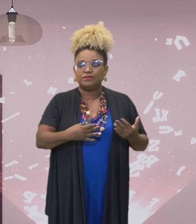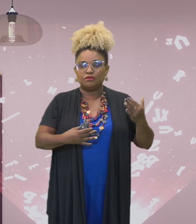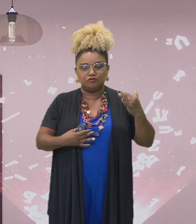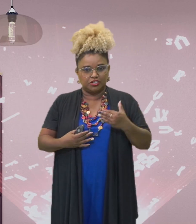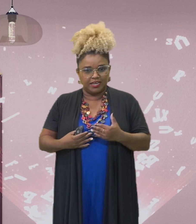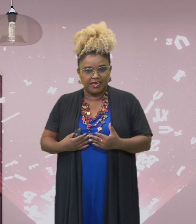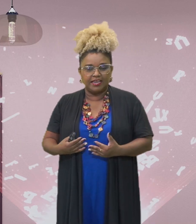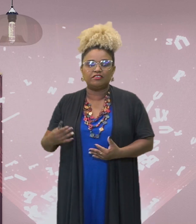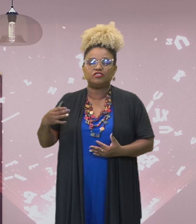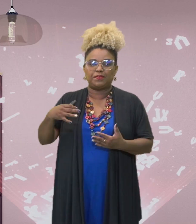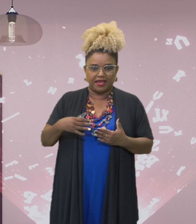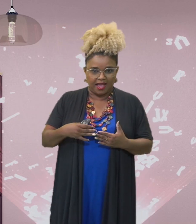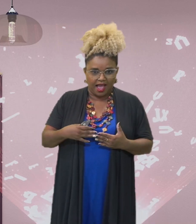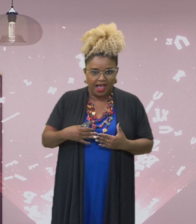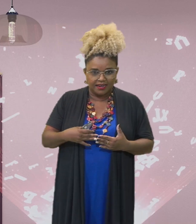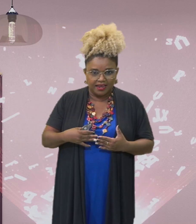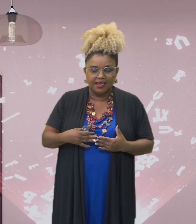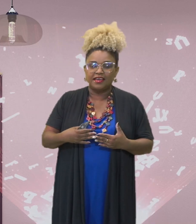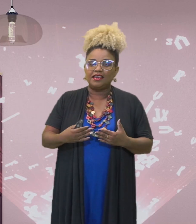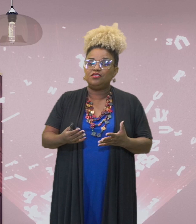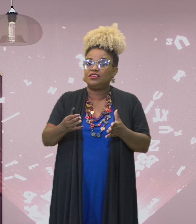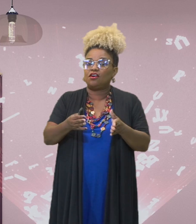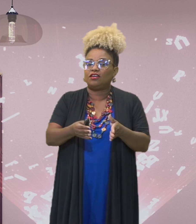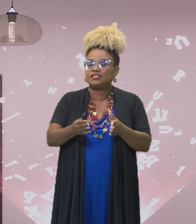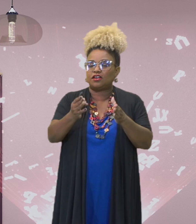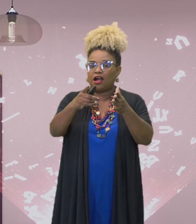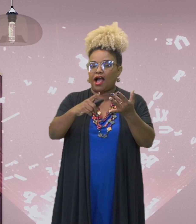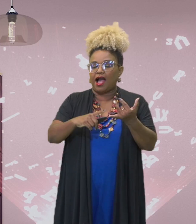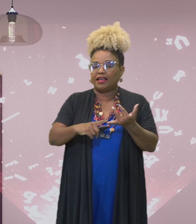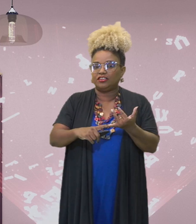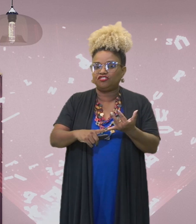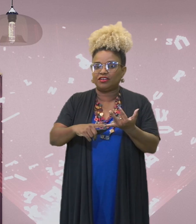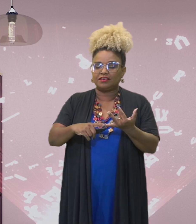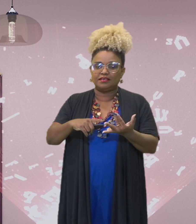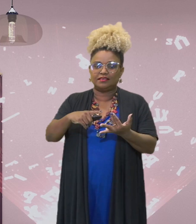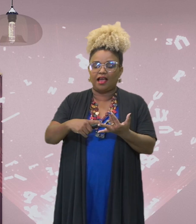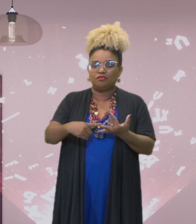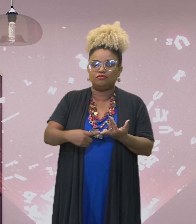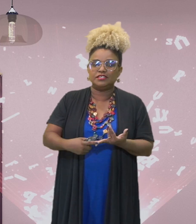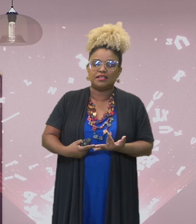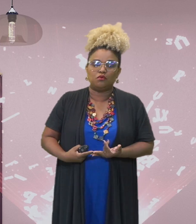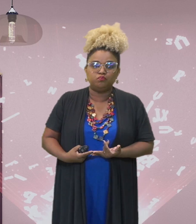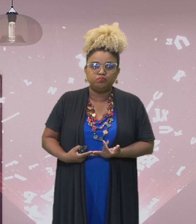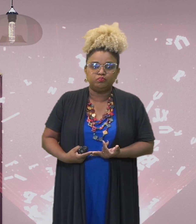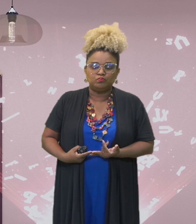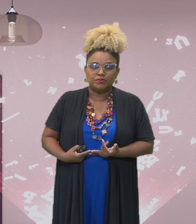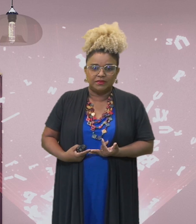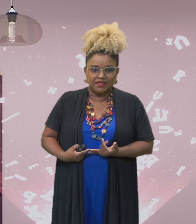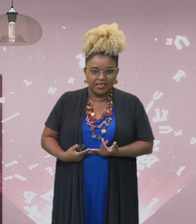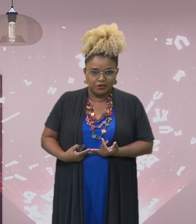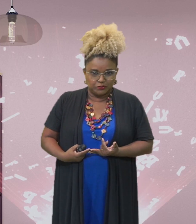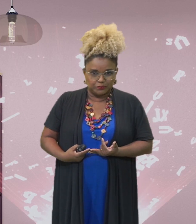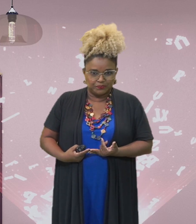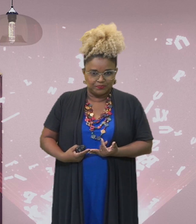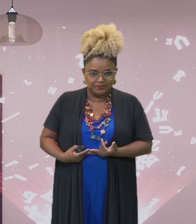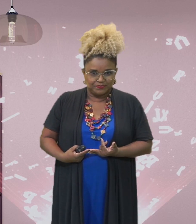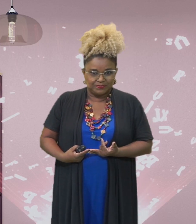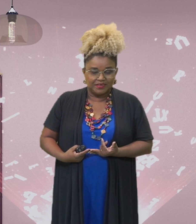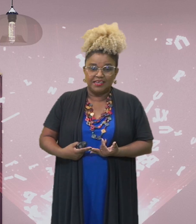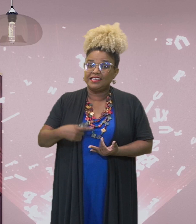Trouxeram os negros para cá, né? E olha só, a Índia que dá luz a um